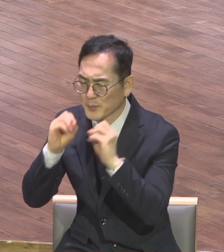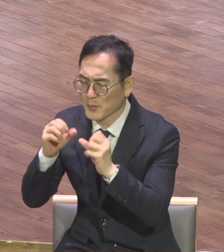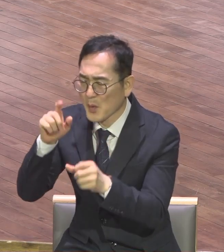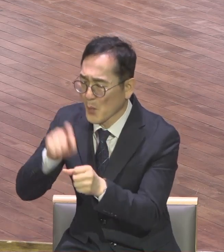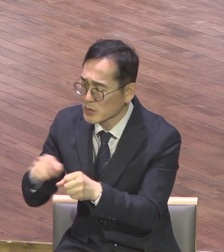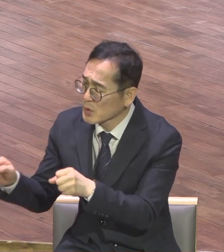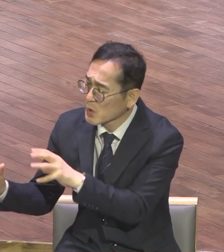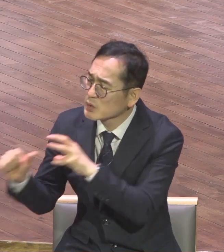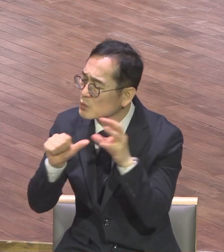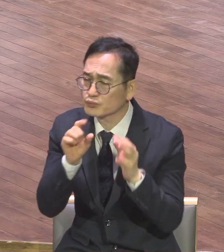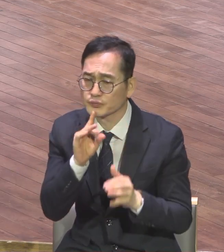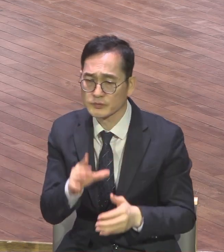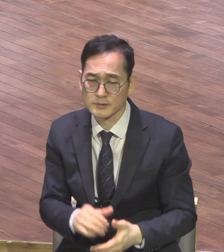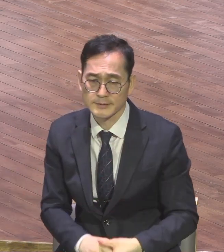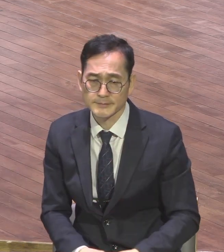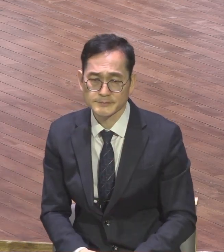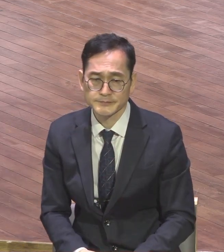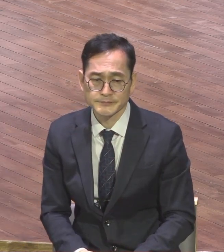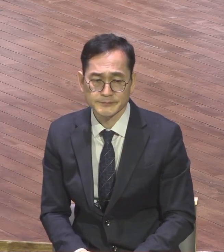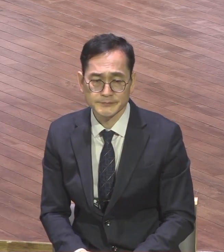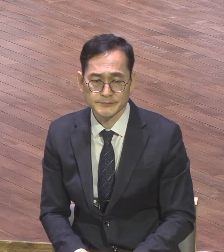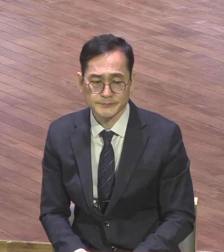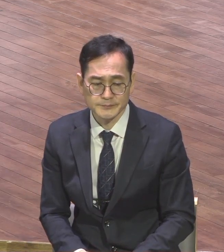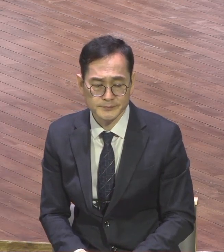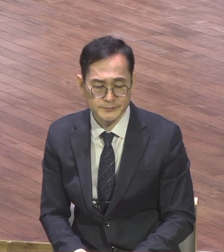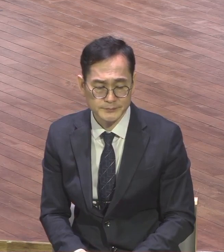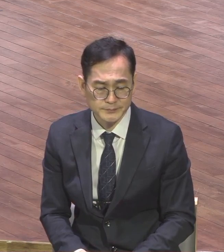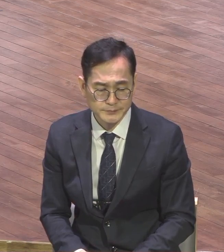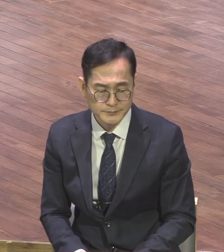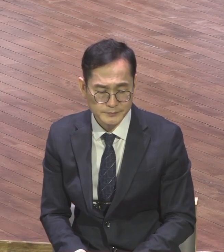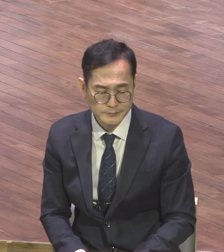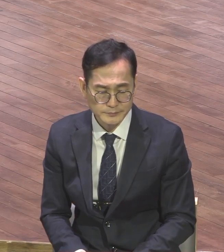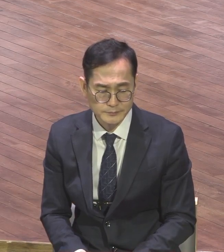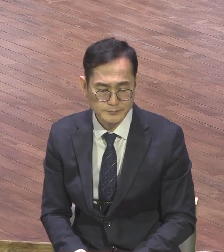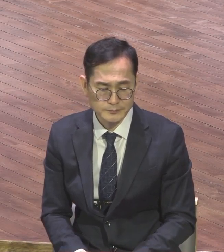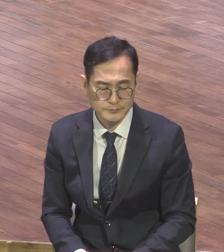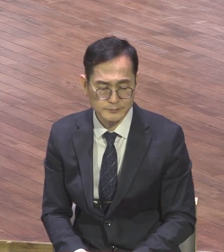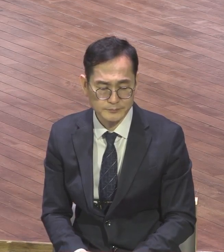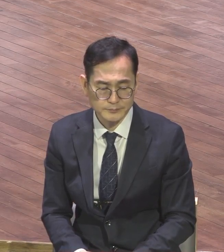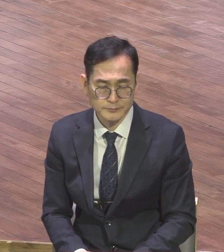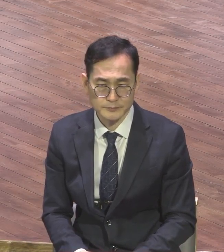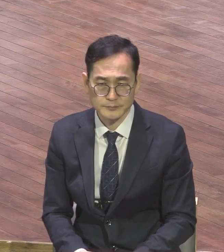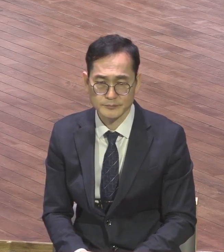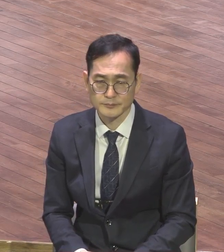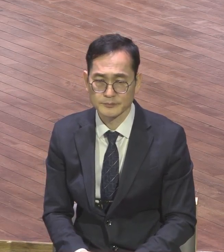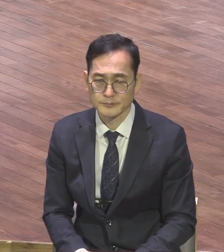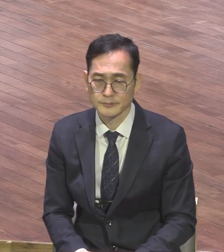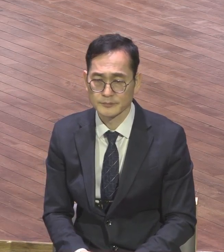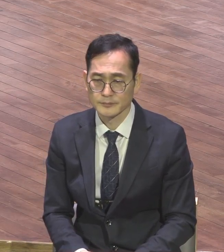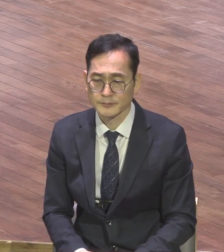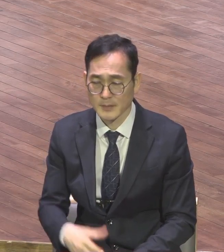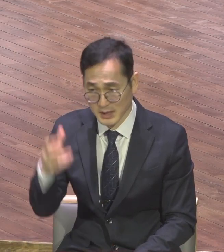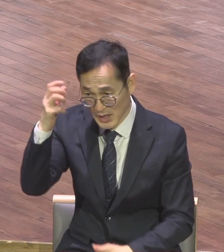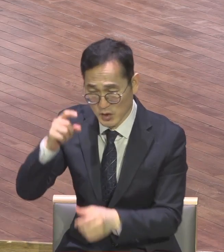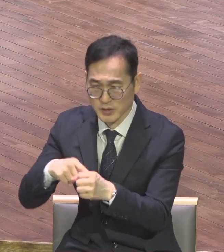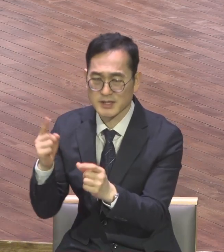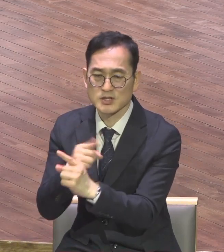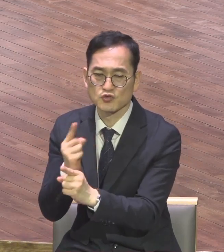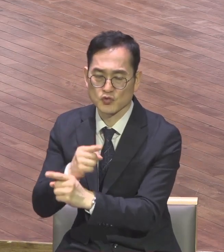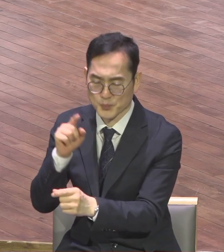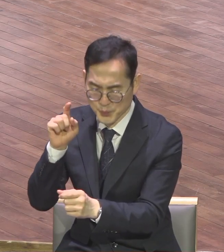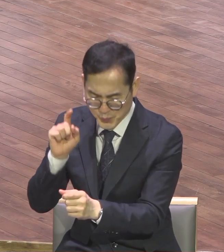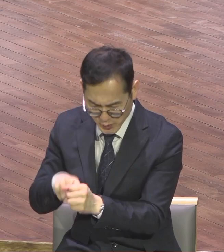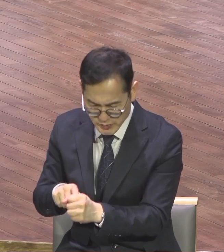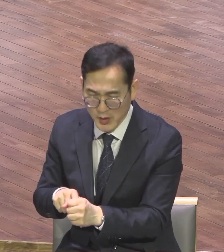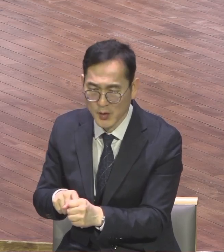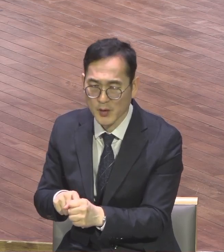증거하기 위한 유일생의 복음을 통하여 육신도 치유하고 영혼도 치유하기 위해서다. 생명